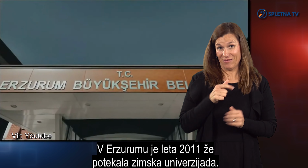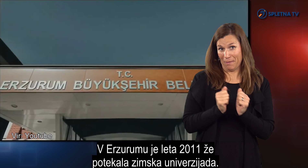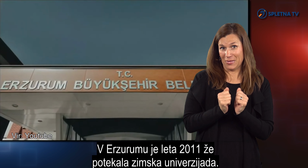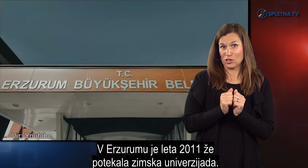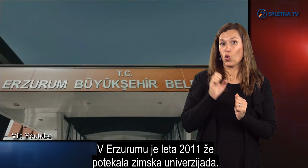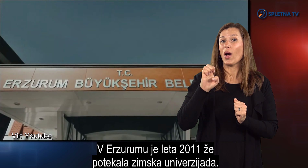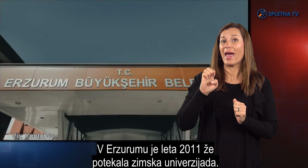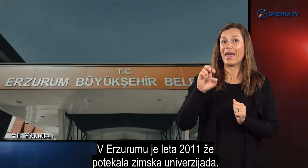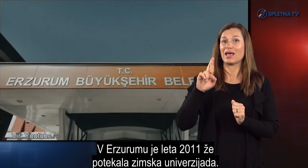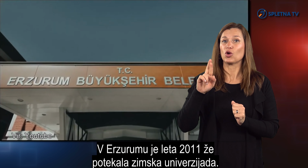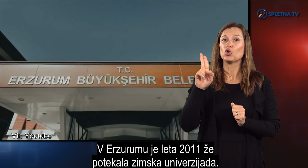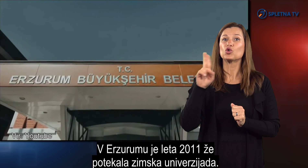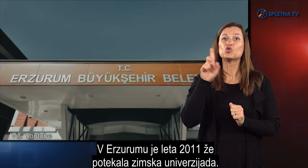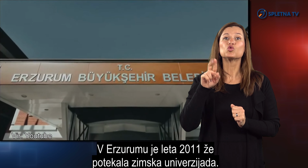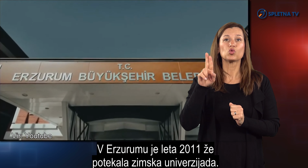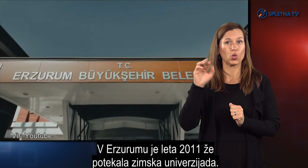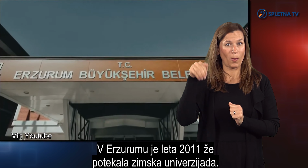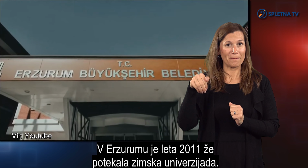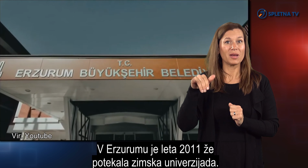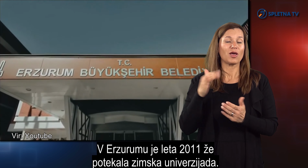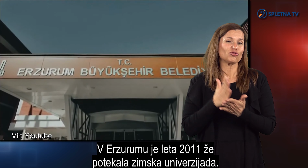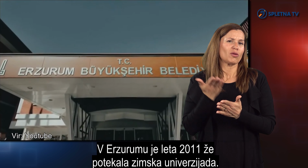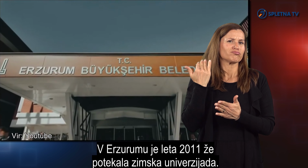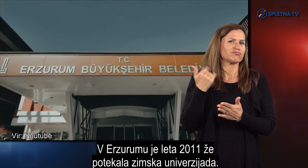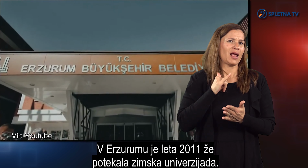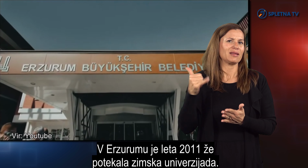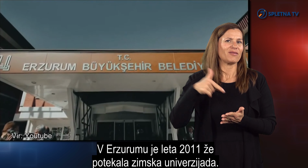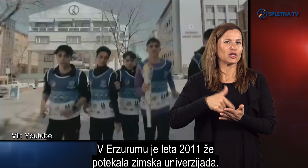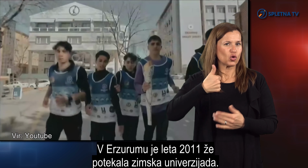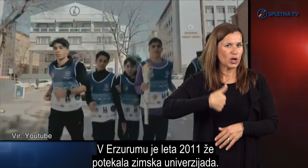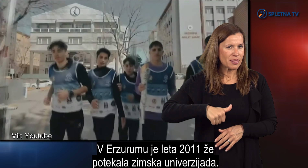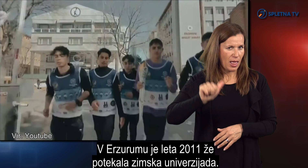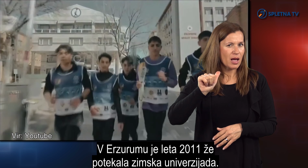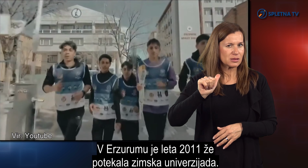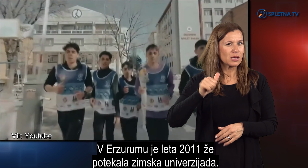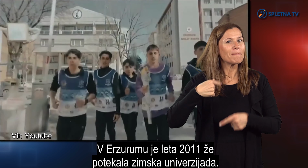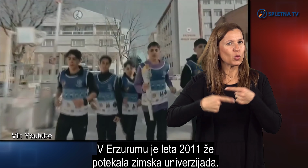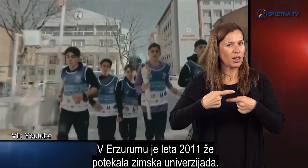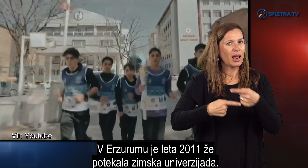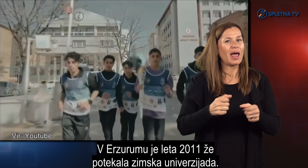V Erzurumu je leta 2011 že potekala zimska univerzijada.